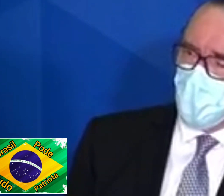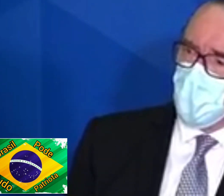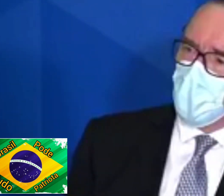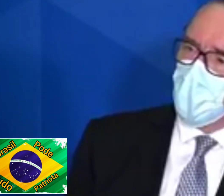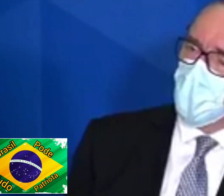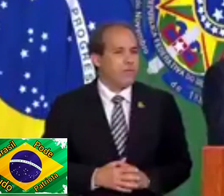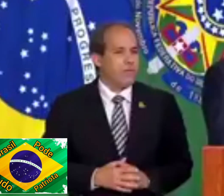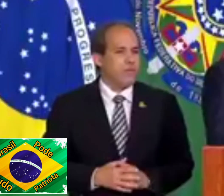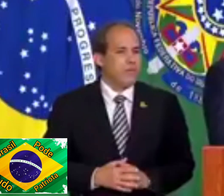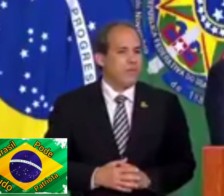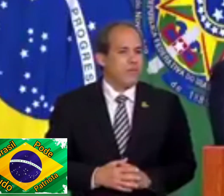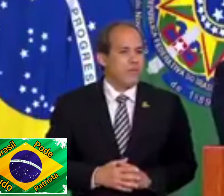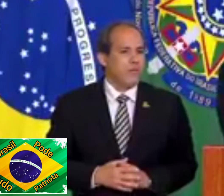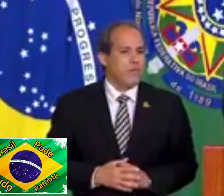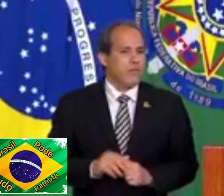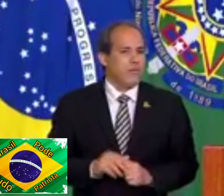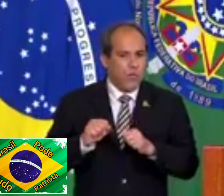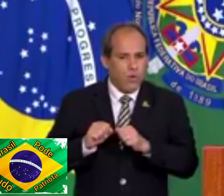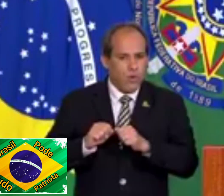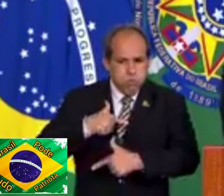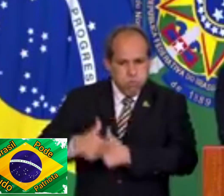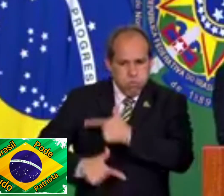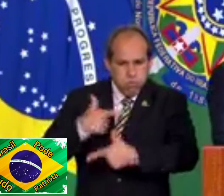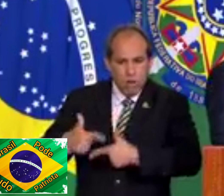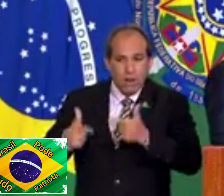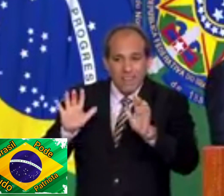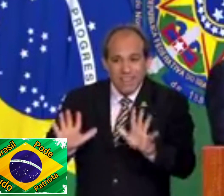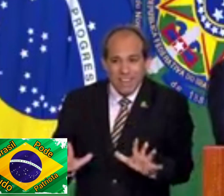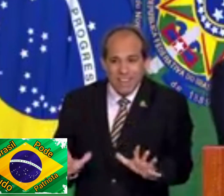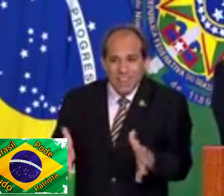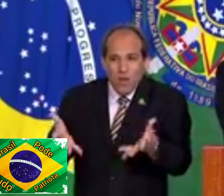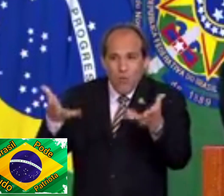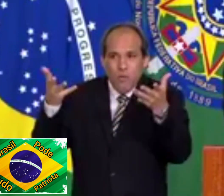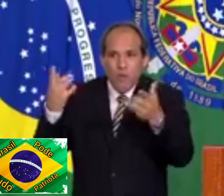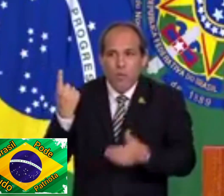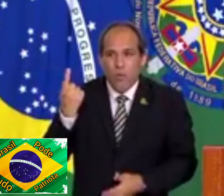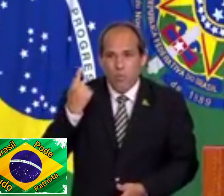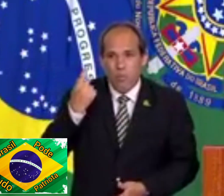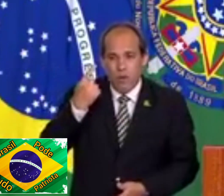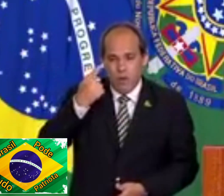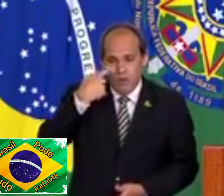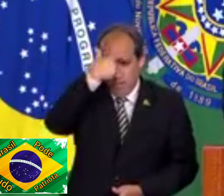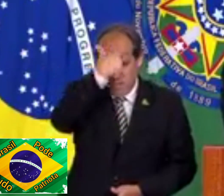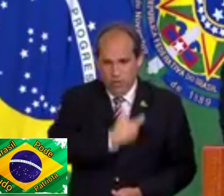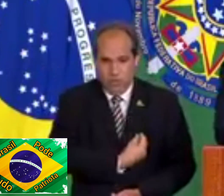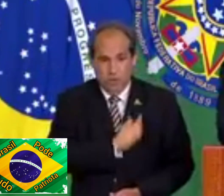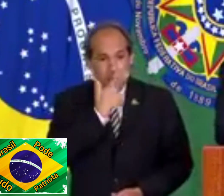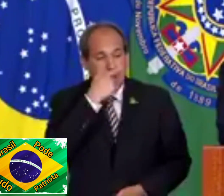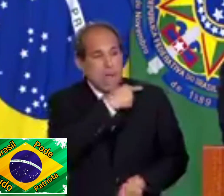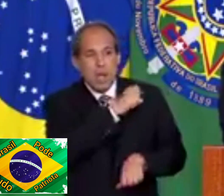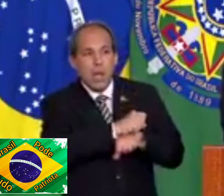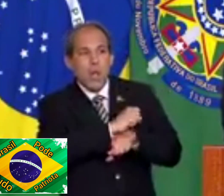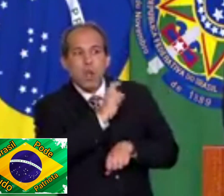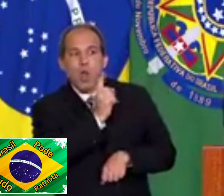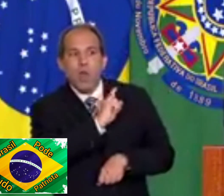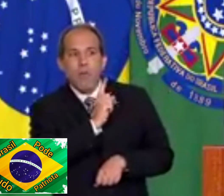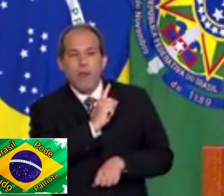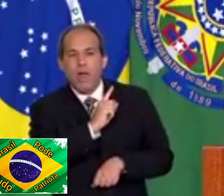continuou o trabalho de salvar uma vida que ele talvez não esperasse, viesse a ser o